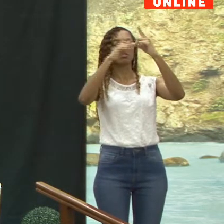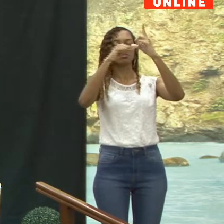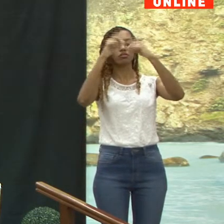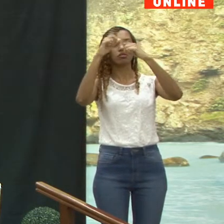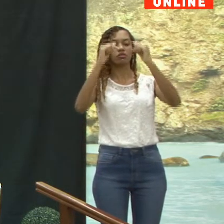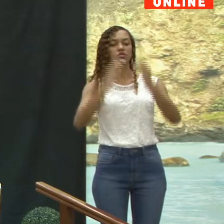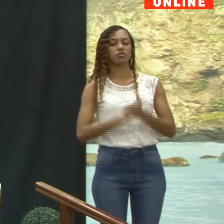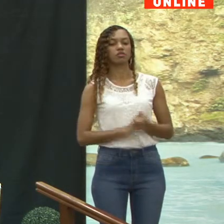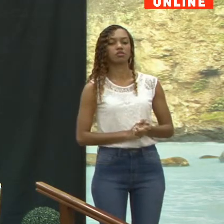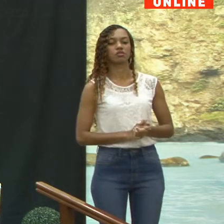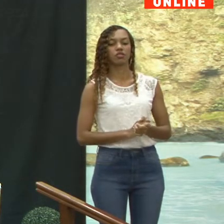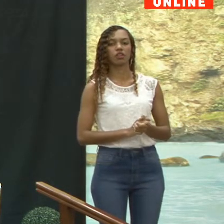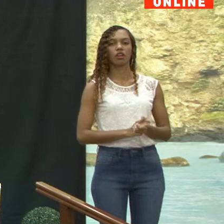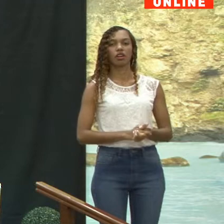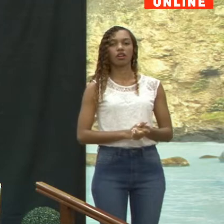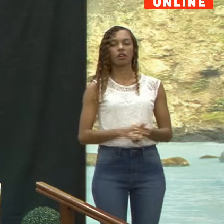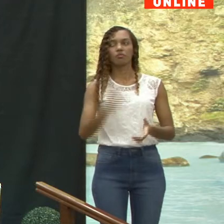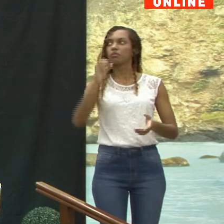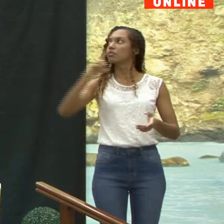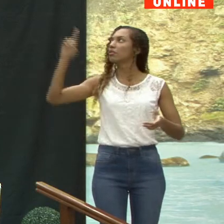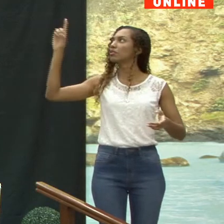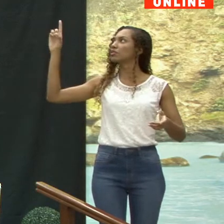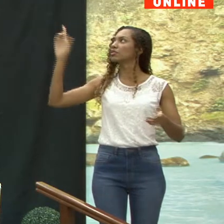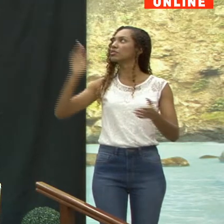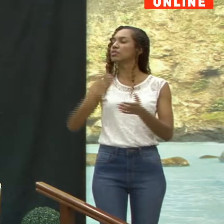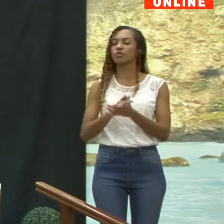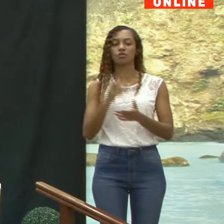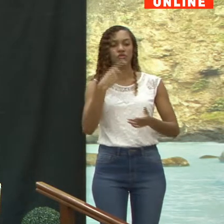esconder num local que estava